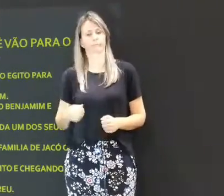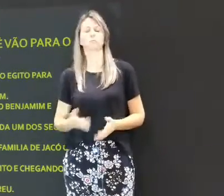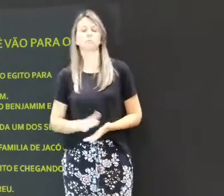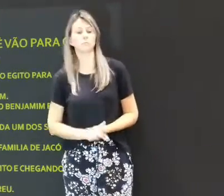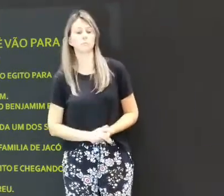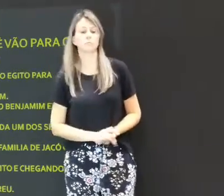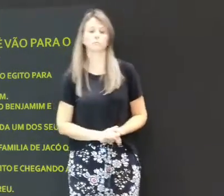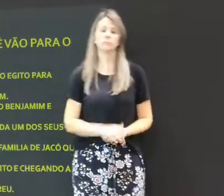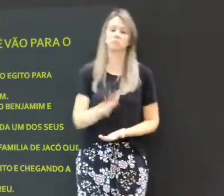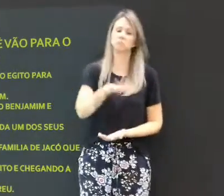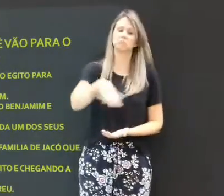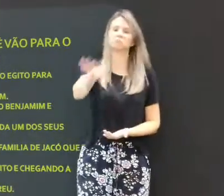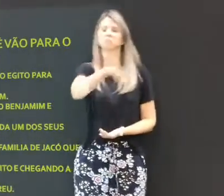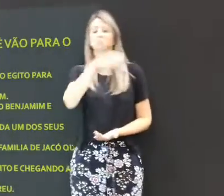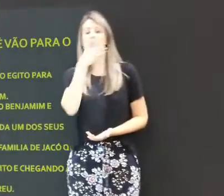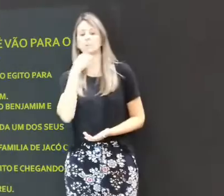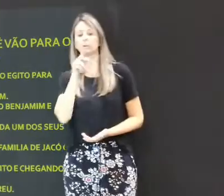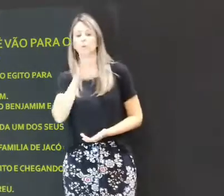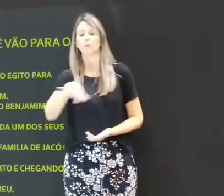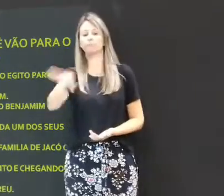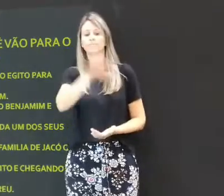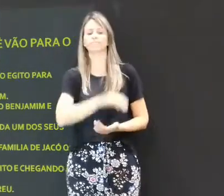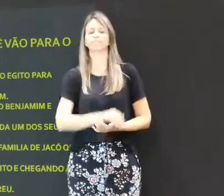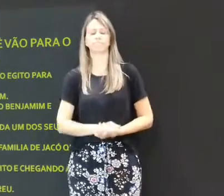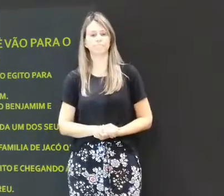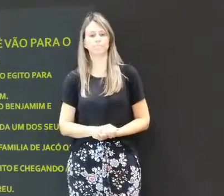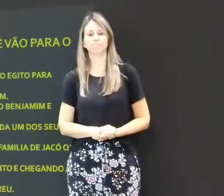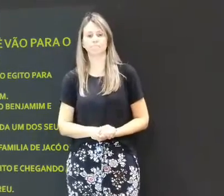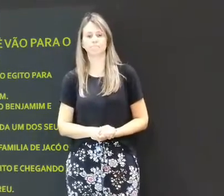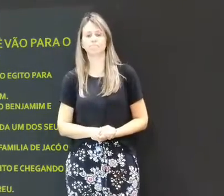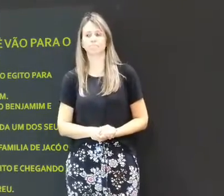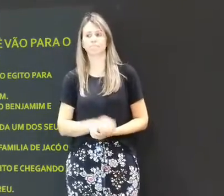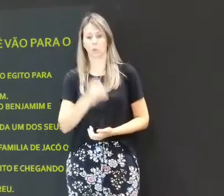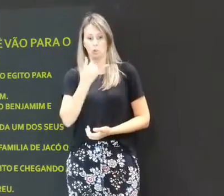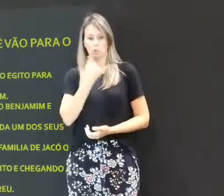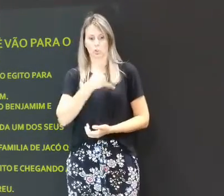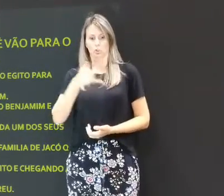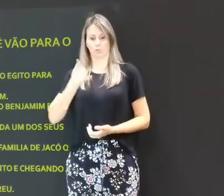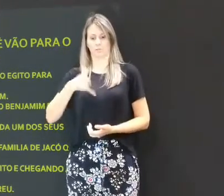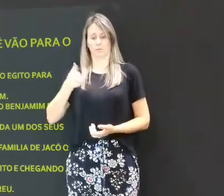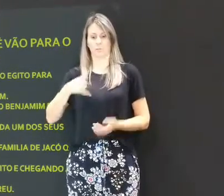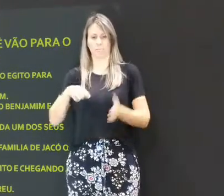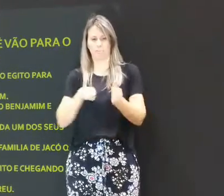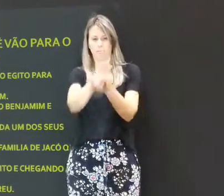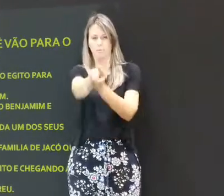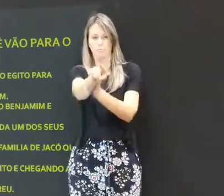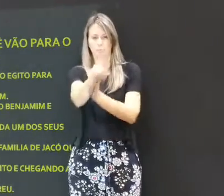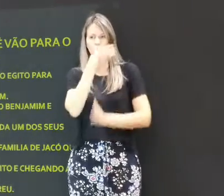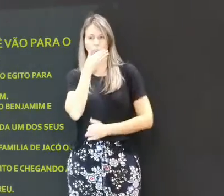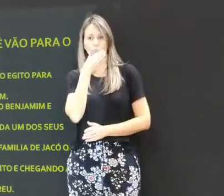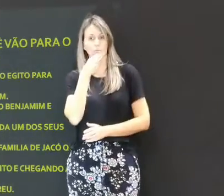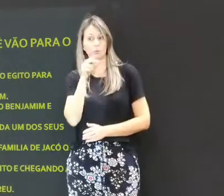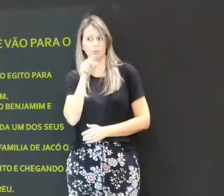muita autoridade. Aí José viu os irmãos ali, né? José fez uma pergunta